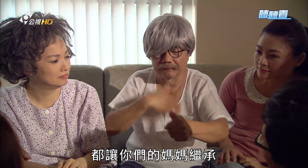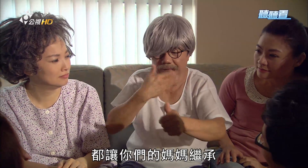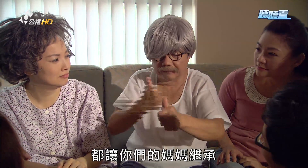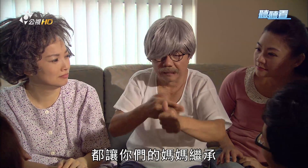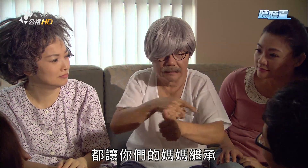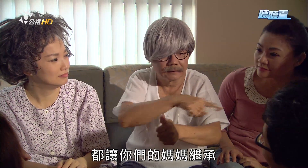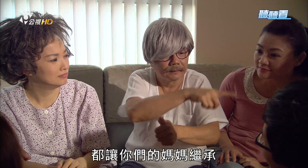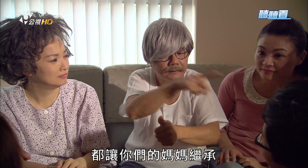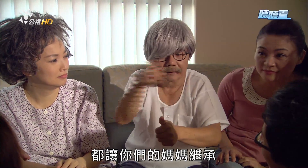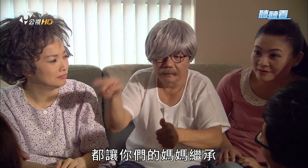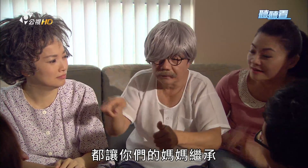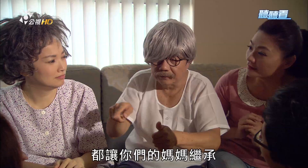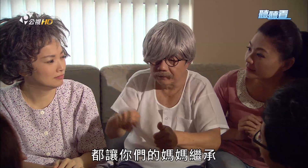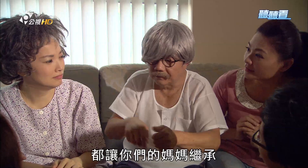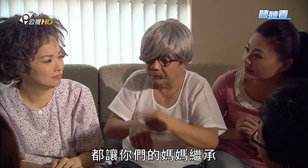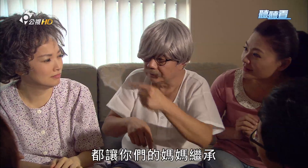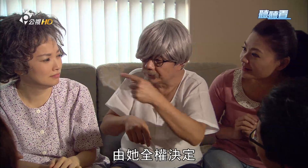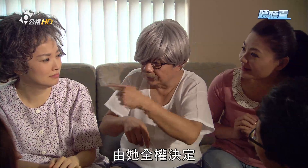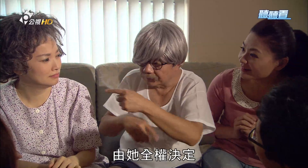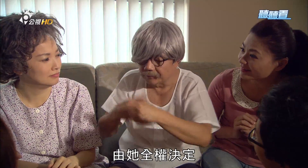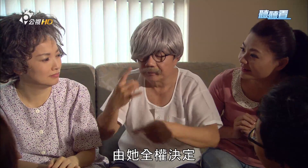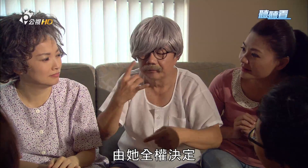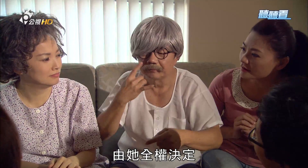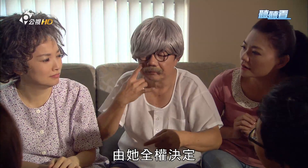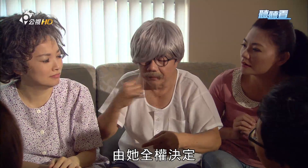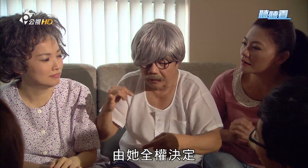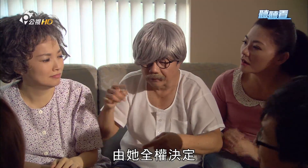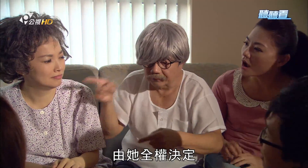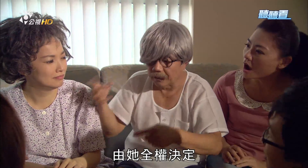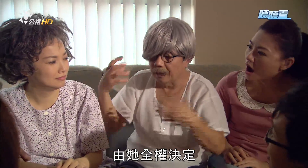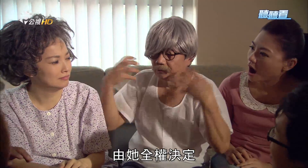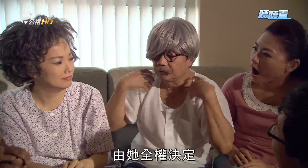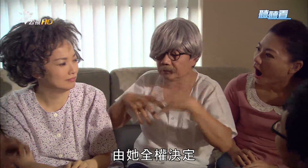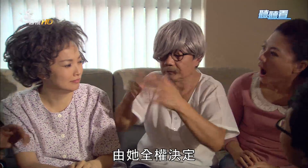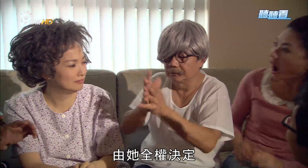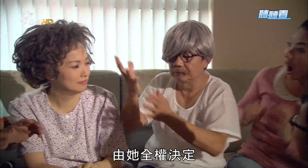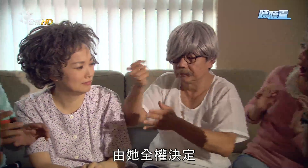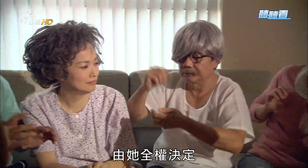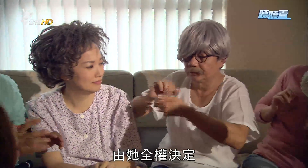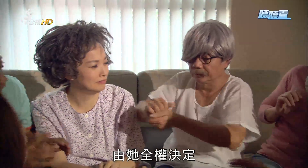继承，由她全权决定啊。啊